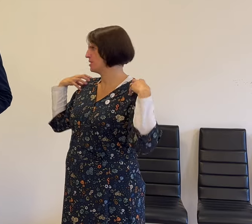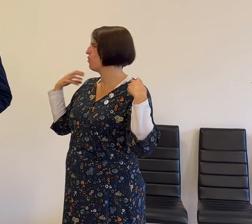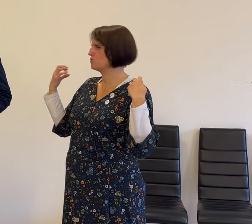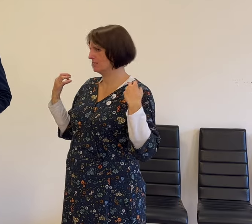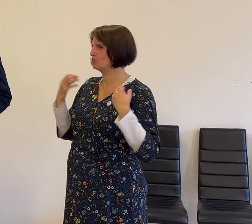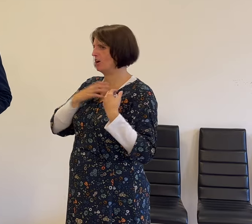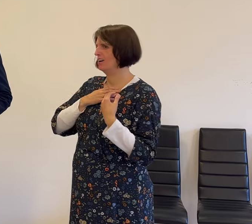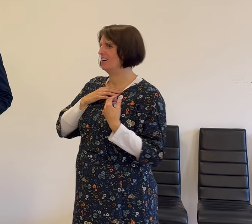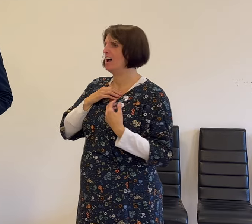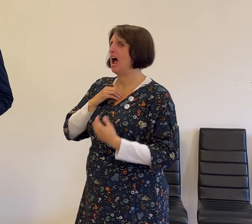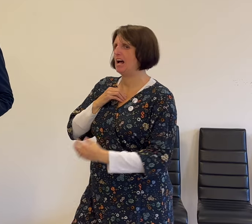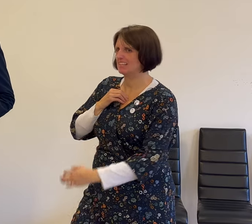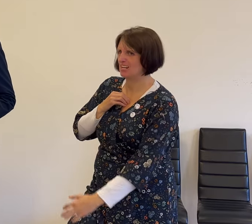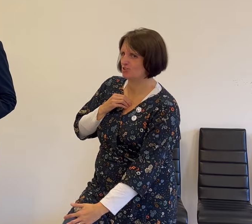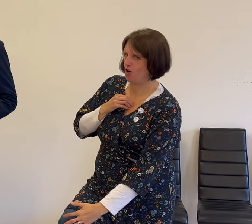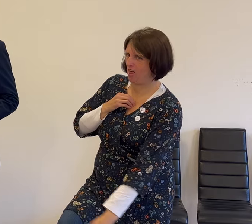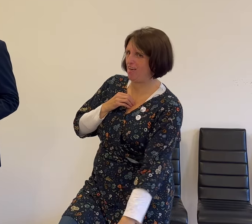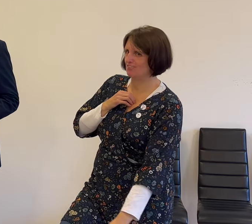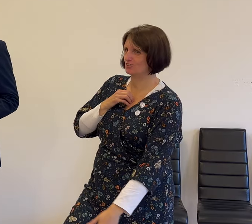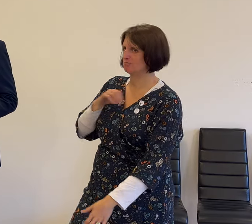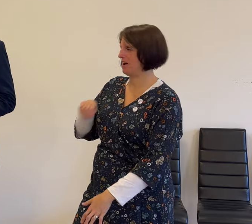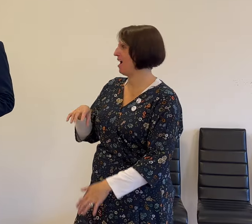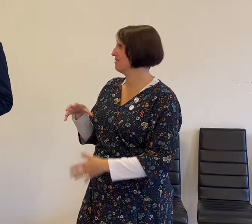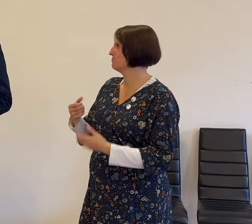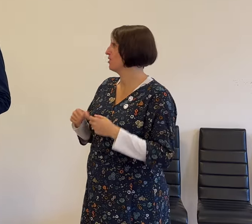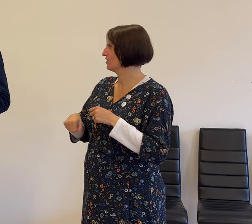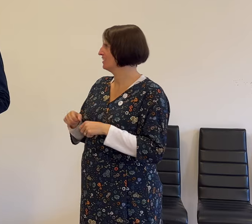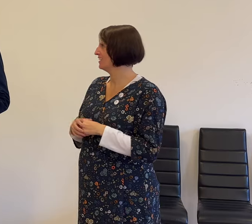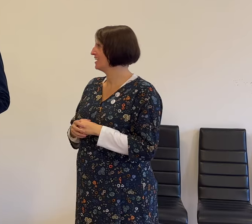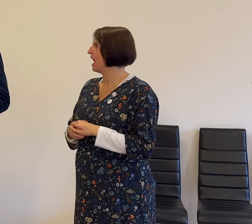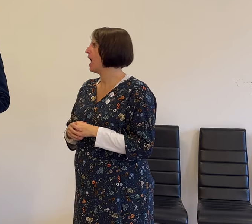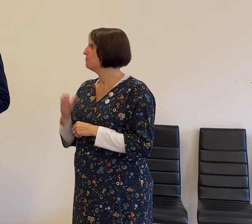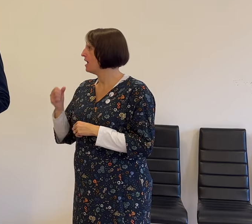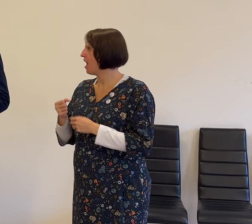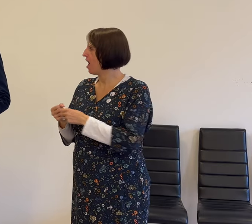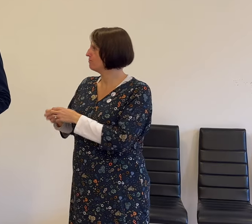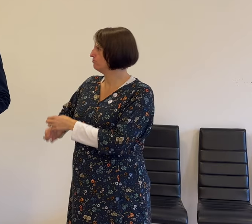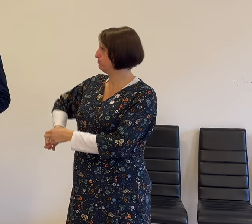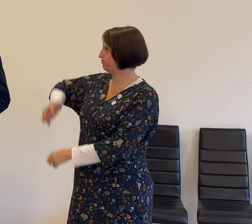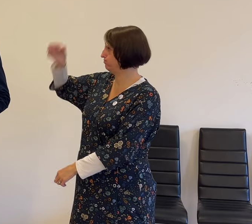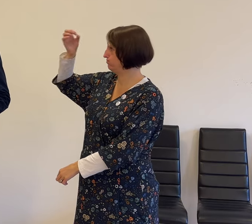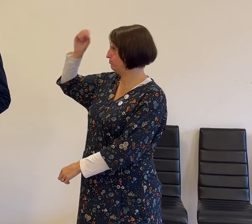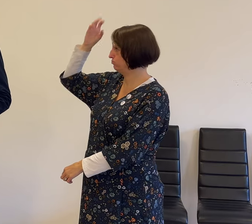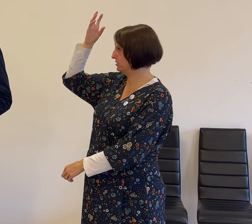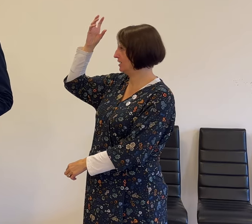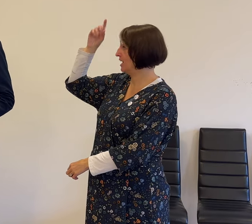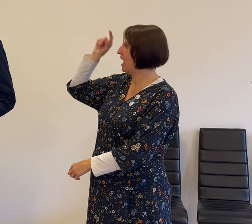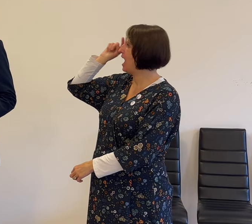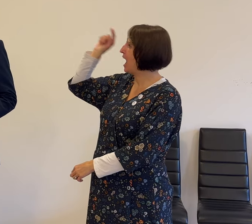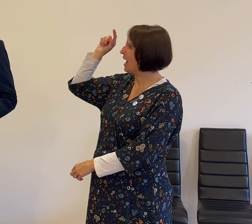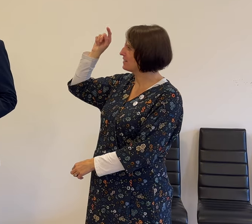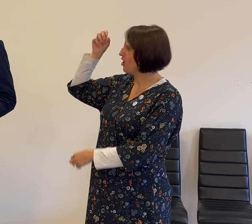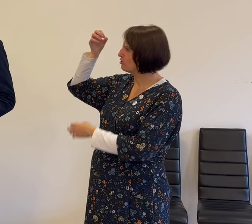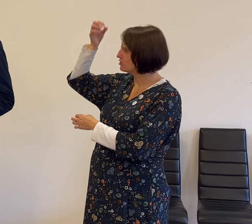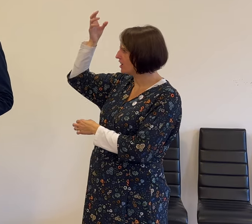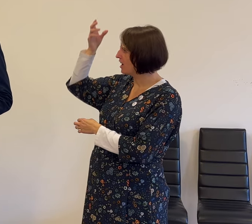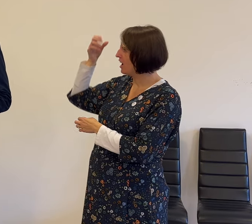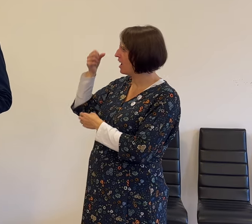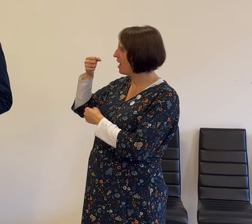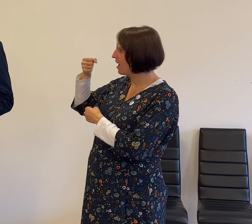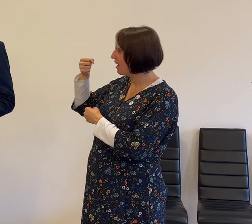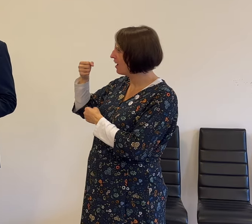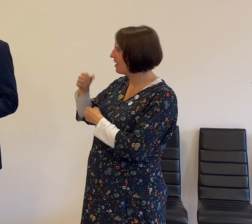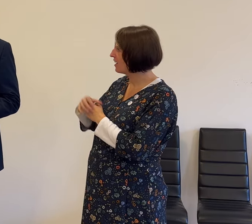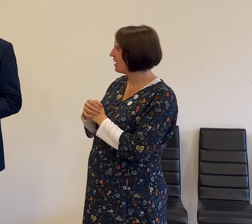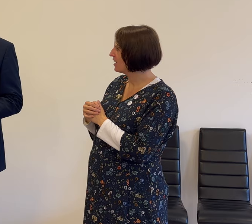Tak. A k tomu má násadu jako kopí. Ta násada byla jako tkalcovské vratidlo a